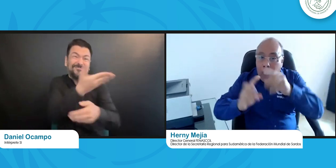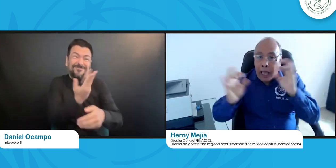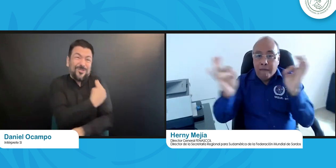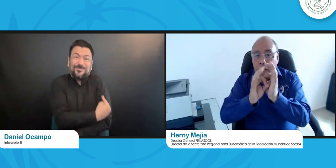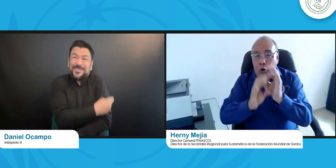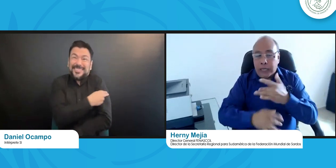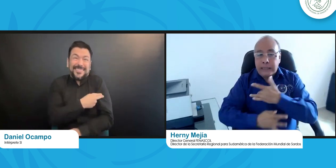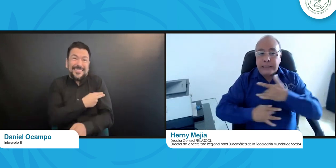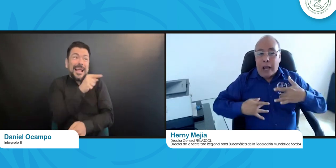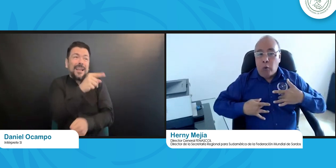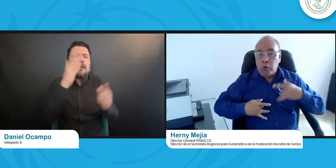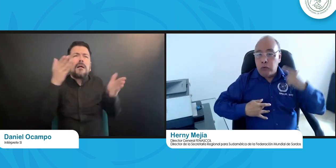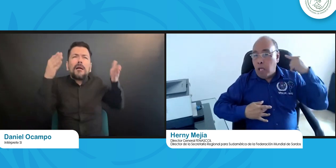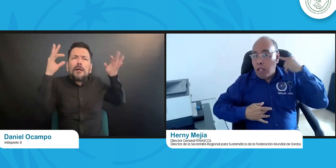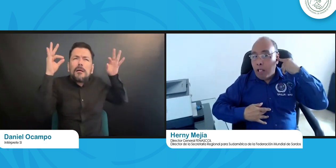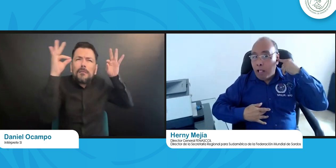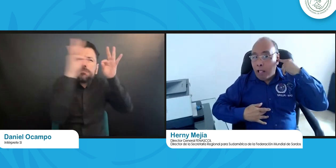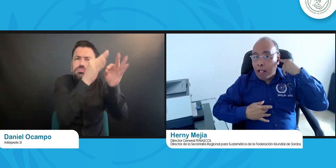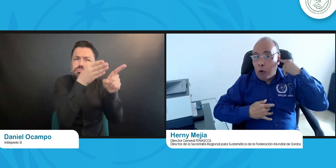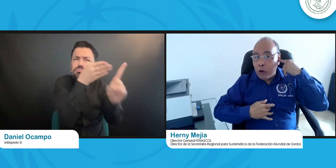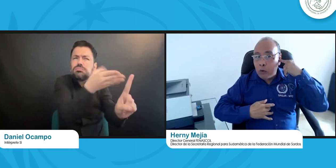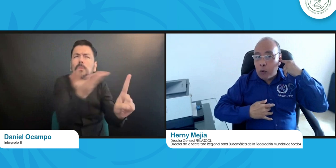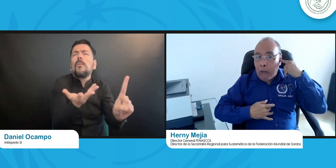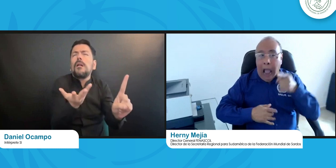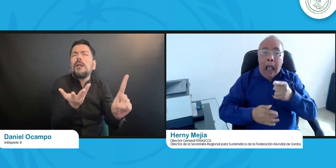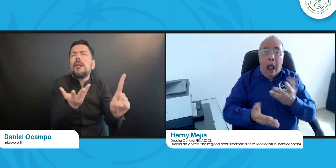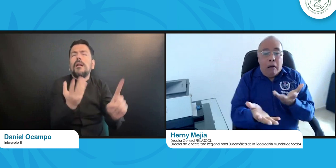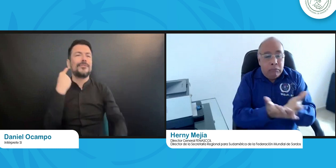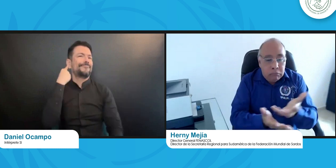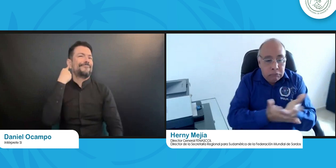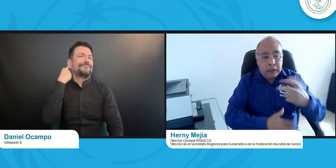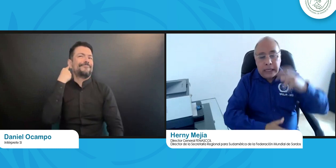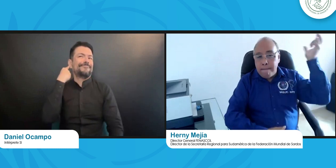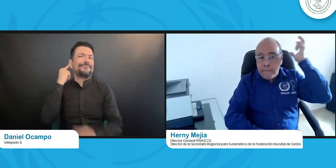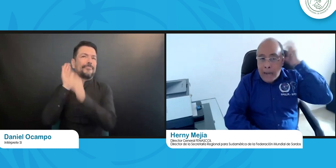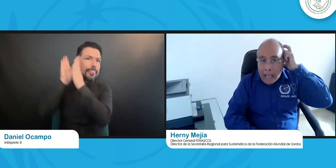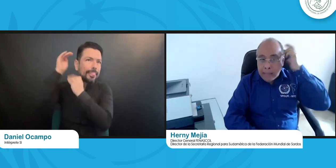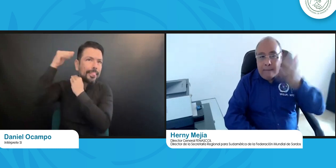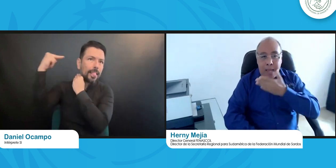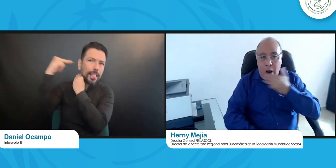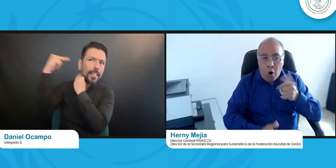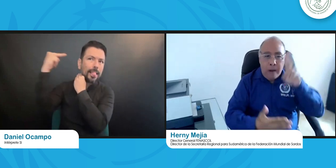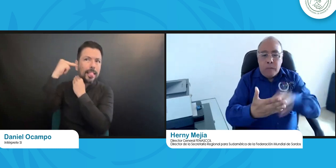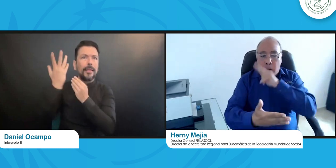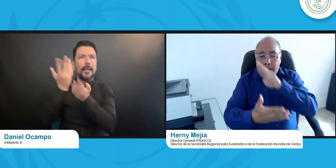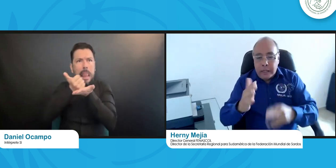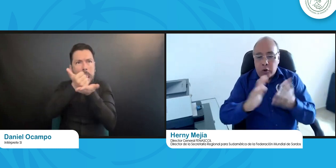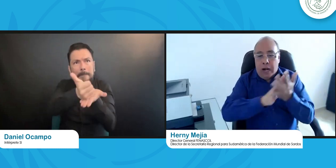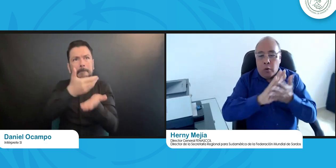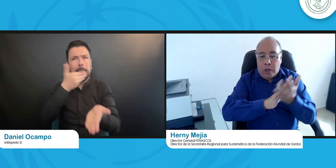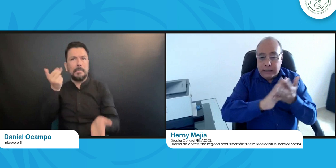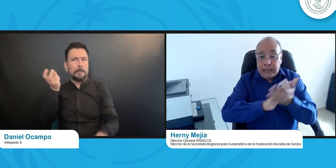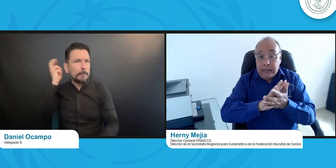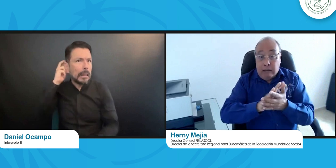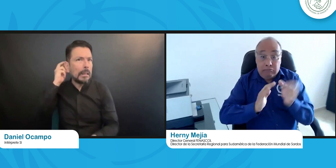centro médico, ¿sí? Y el diagnóstico que se le da al niño desde la salud es la salud